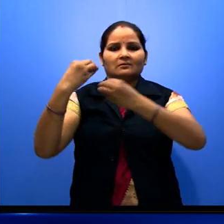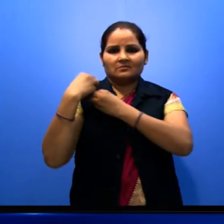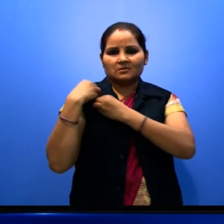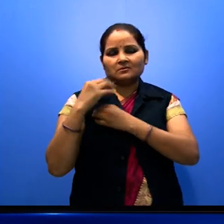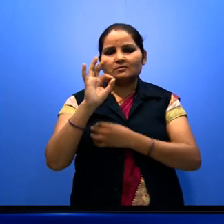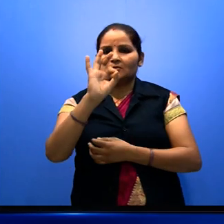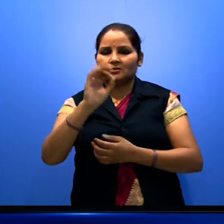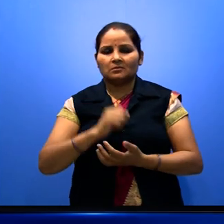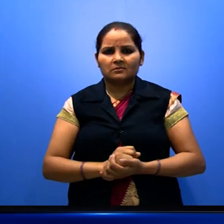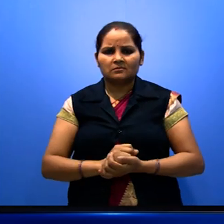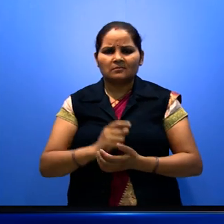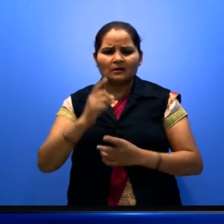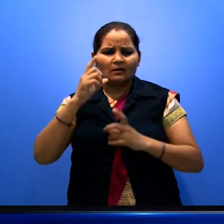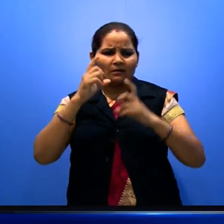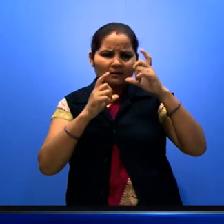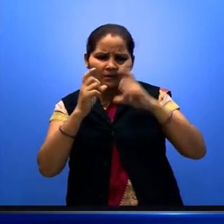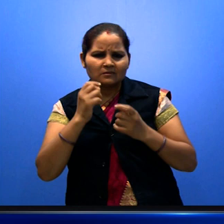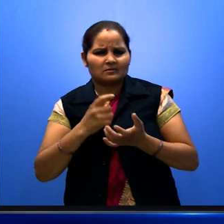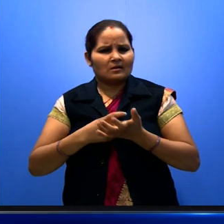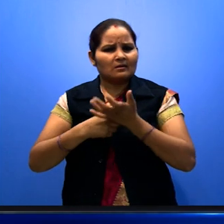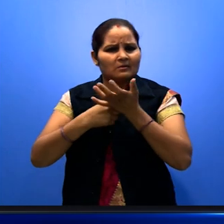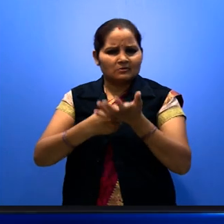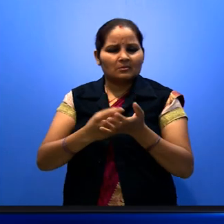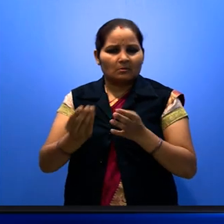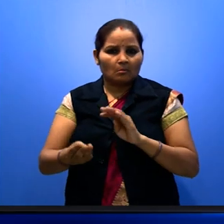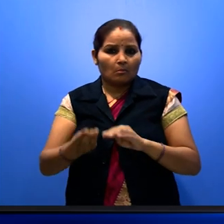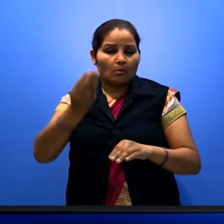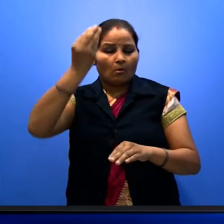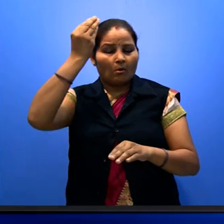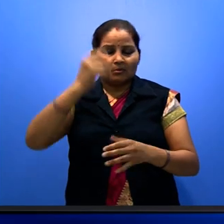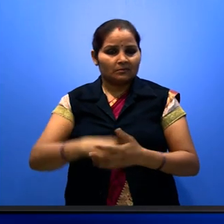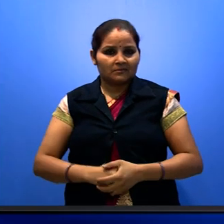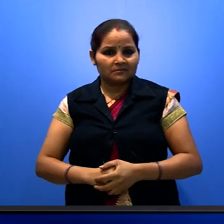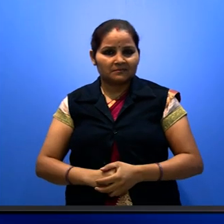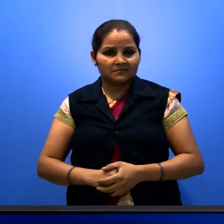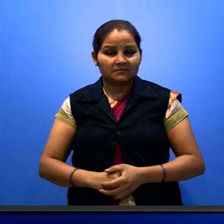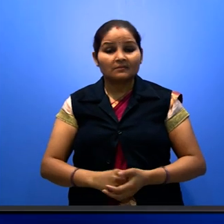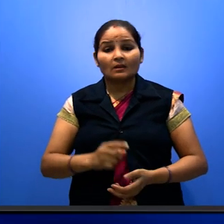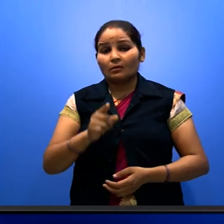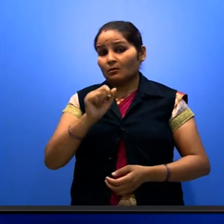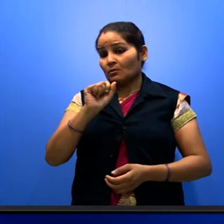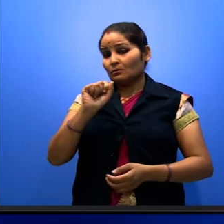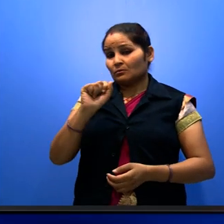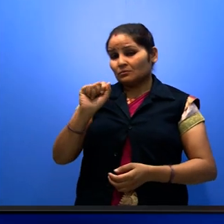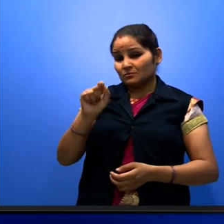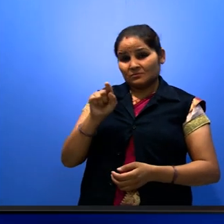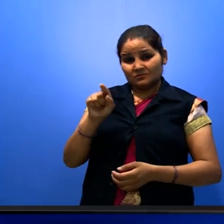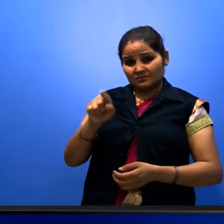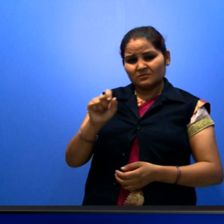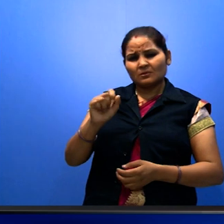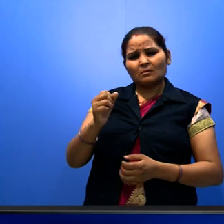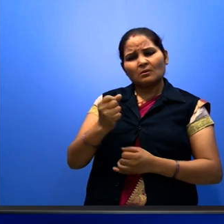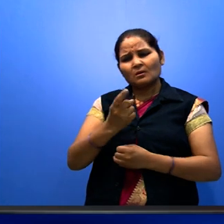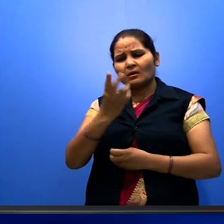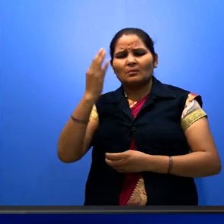थे। स्वभाव में भी उनके दैवी गुण बहुत भरे हुए थे, तो उनको कई